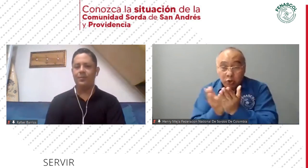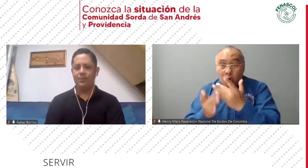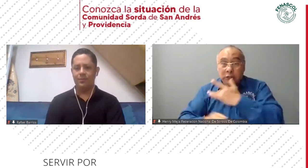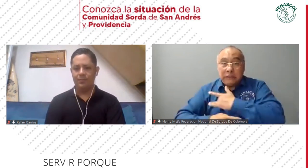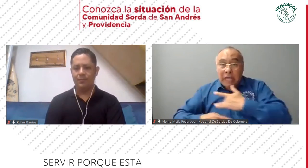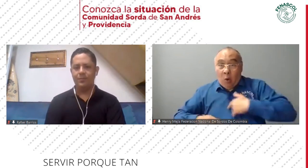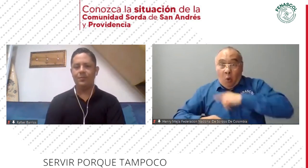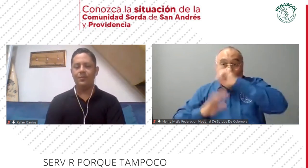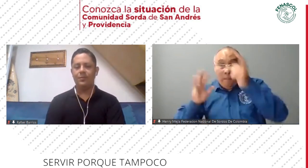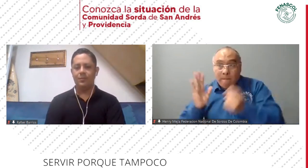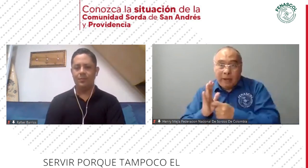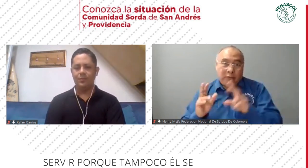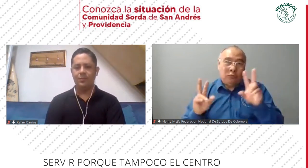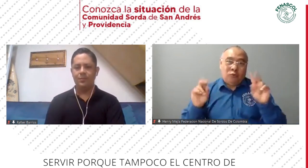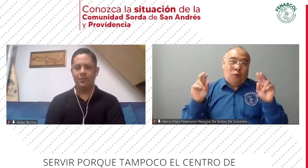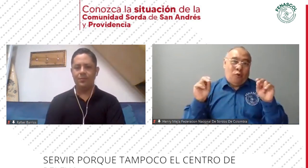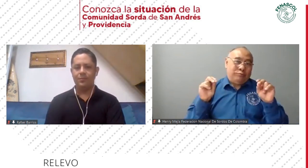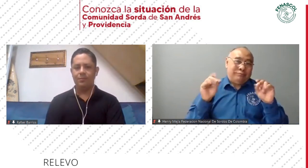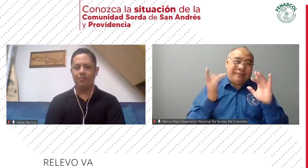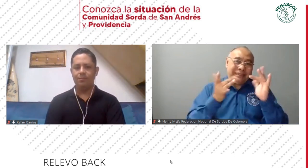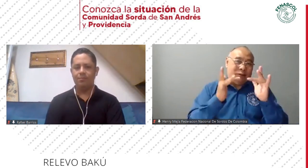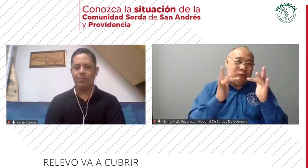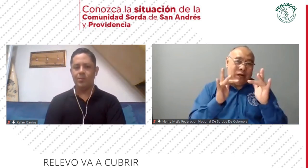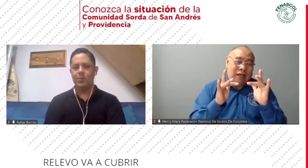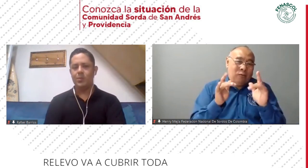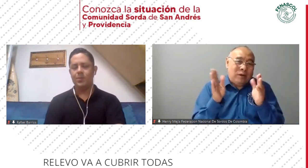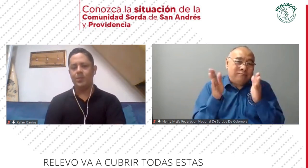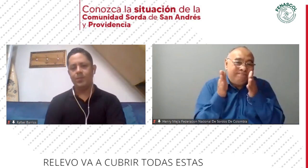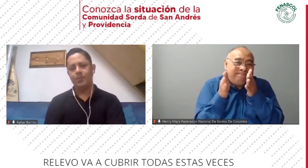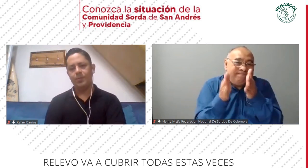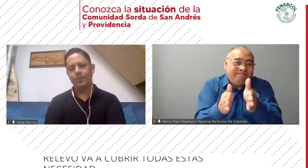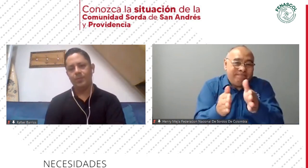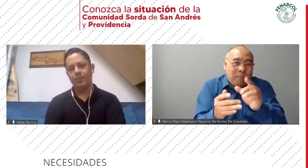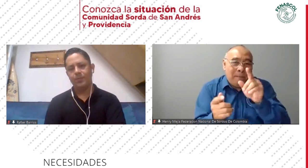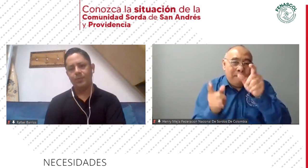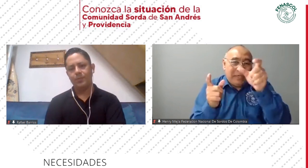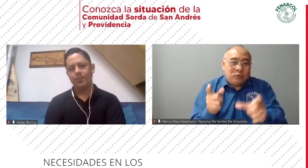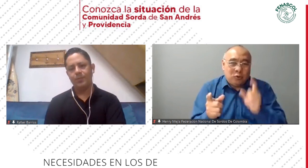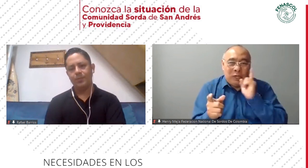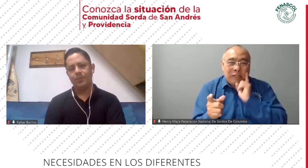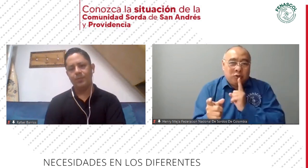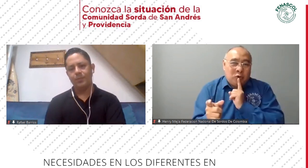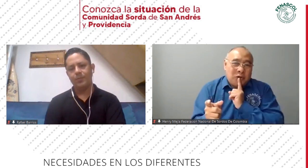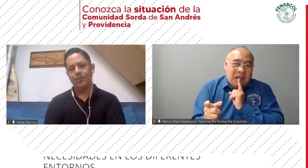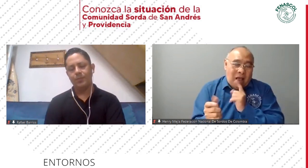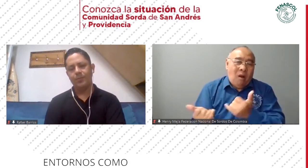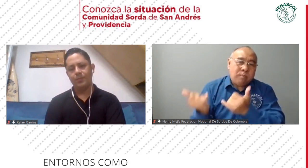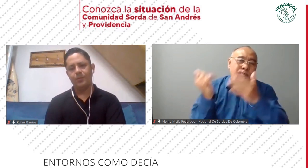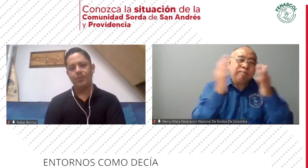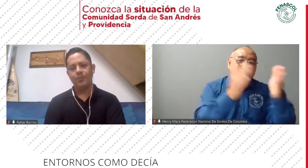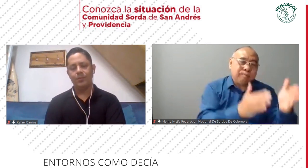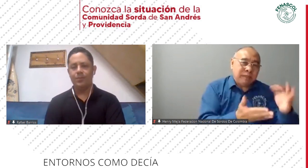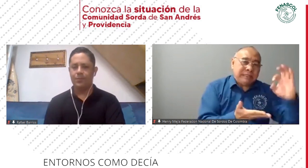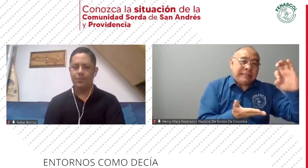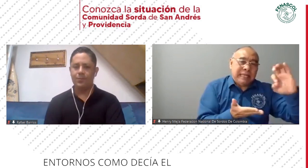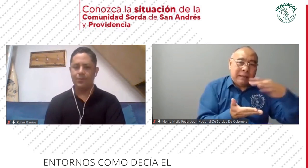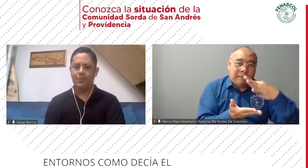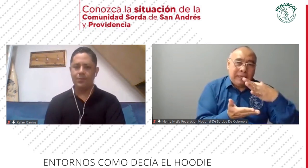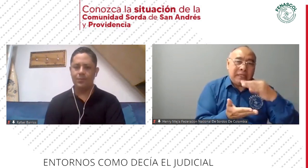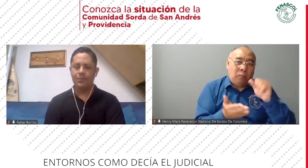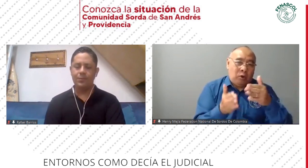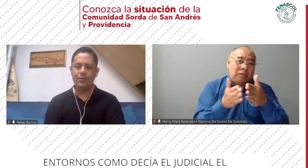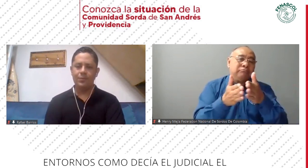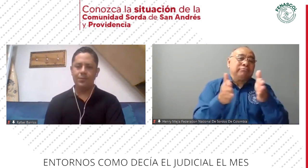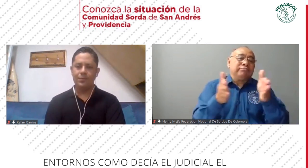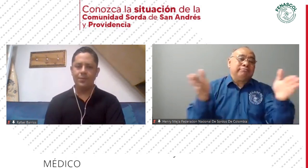porque tampoco el centro de relevo va a cubrir todas estas necesidades en los diferentes entornos como decía el judicial